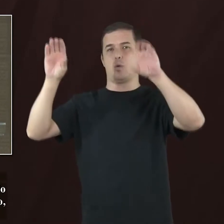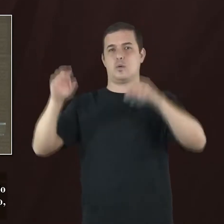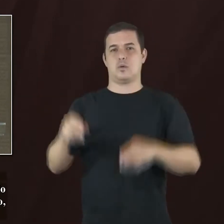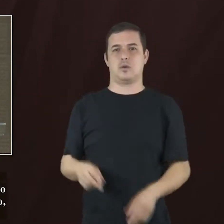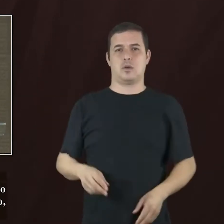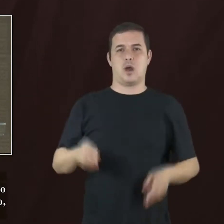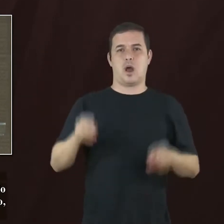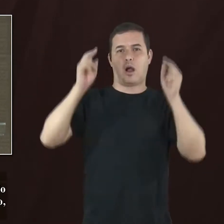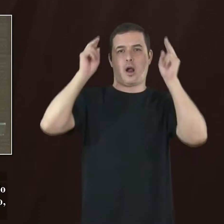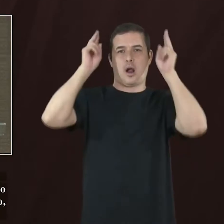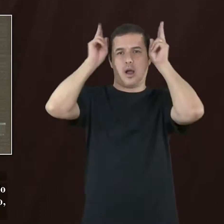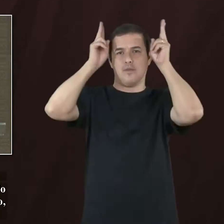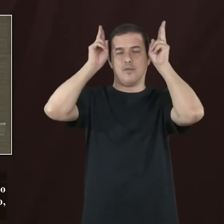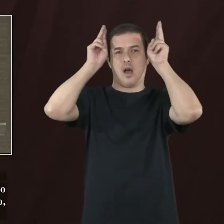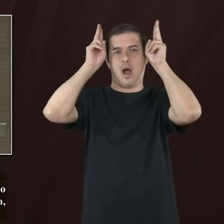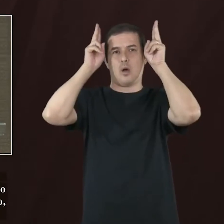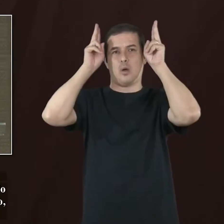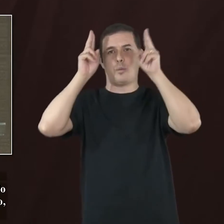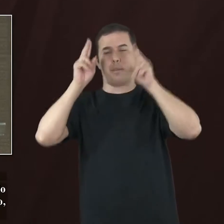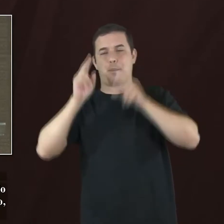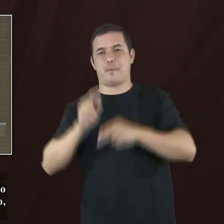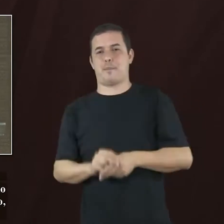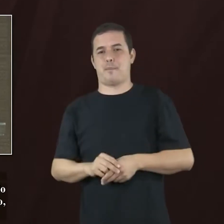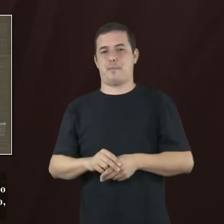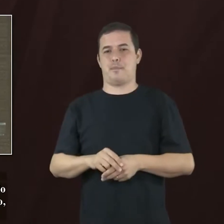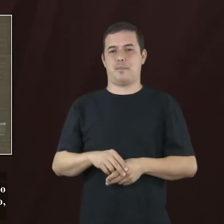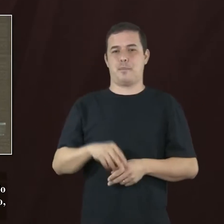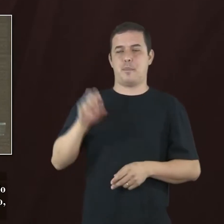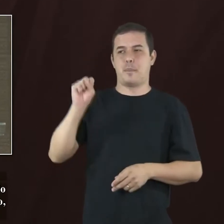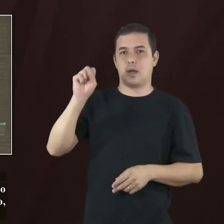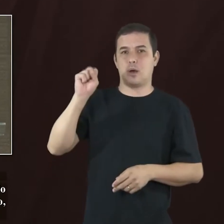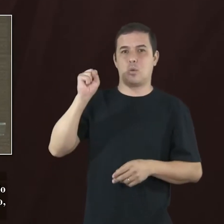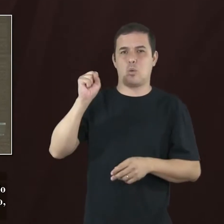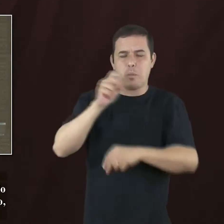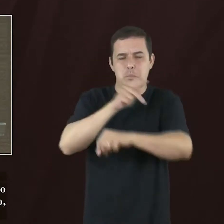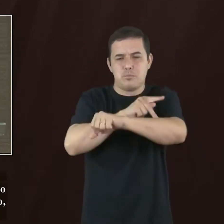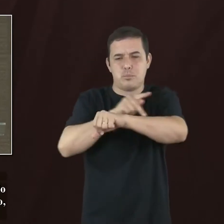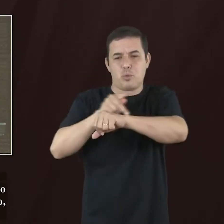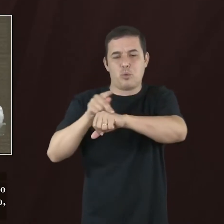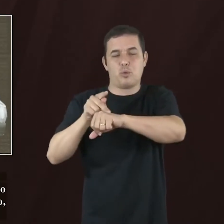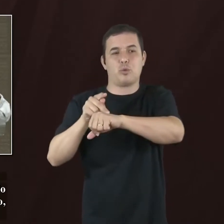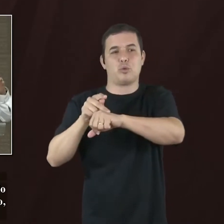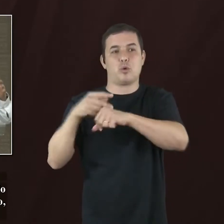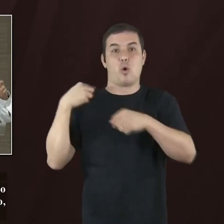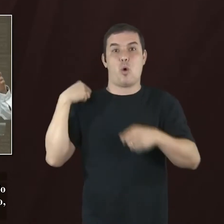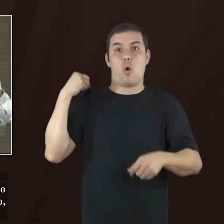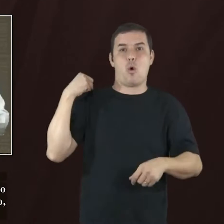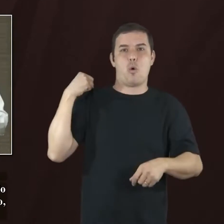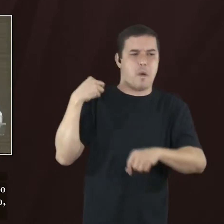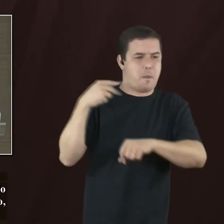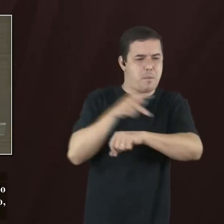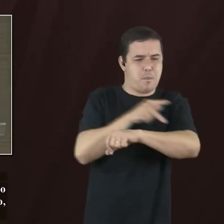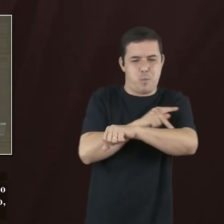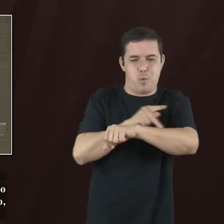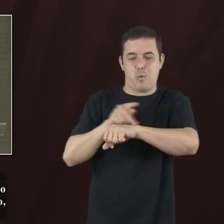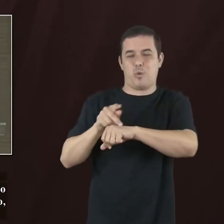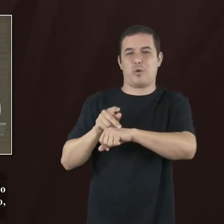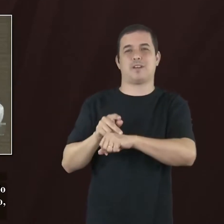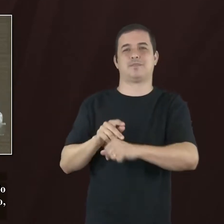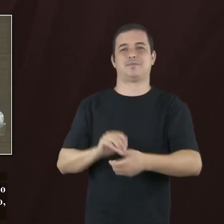com vestiduras e linho finíssimo, branco e puro. Queridos irmãos, vocês que